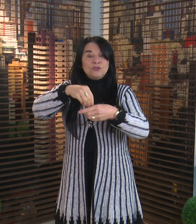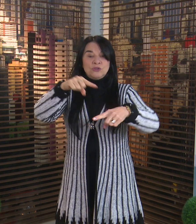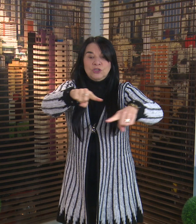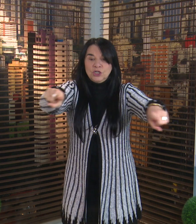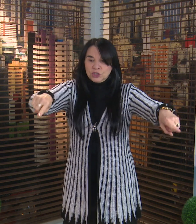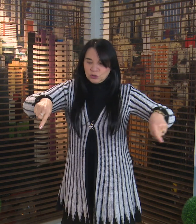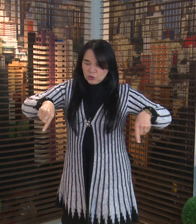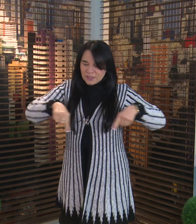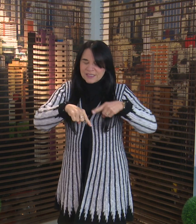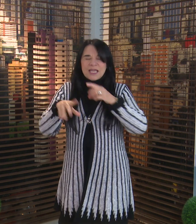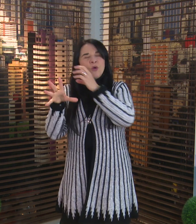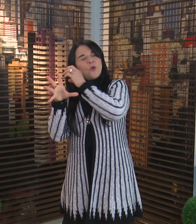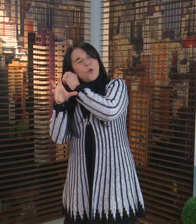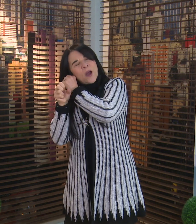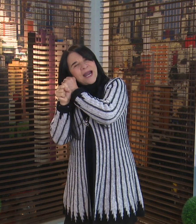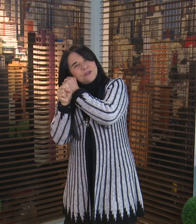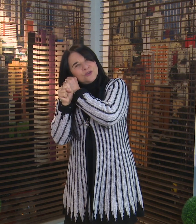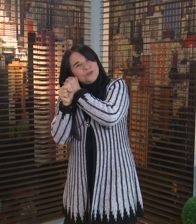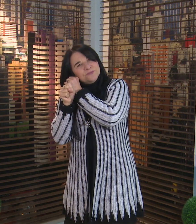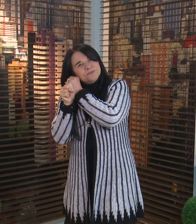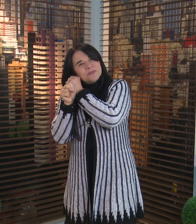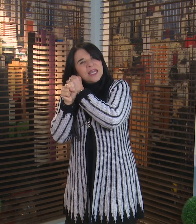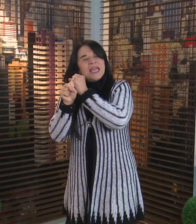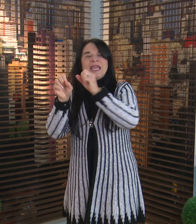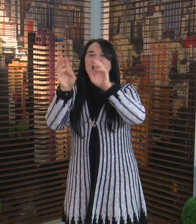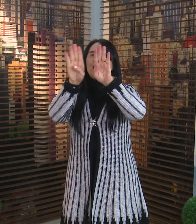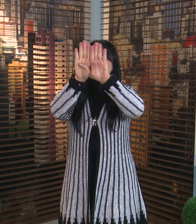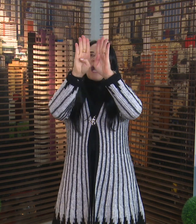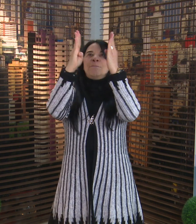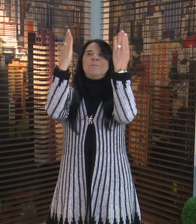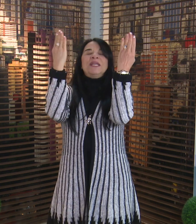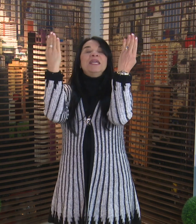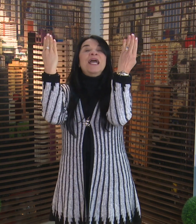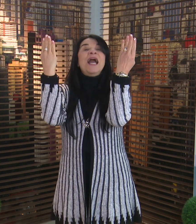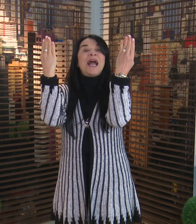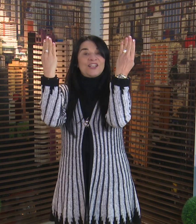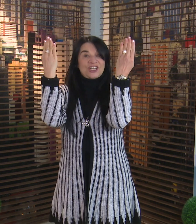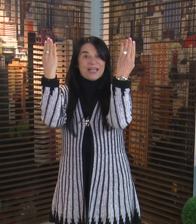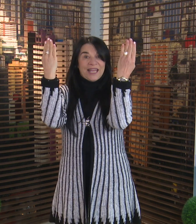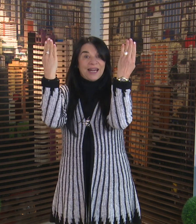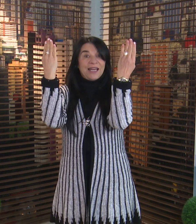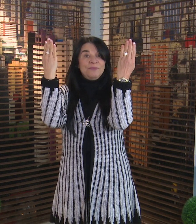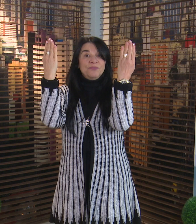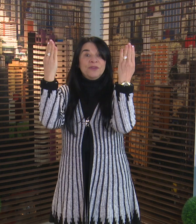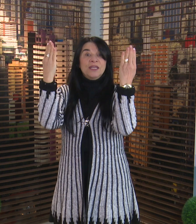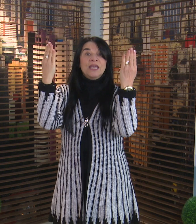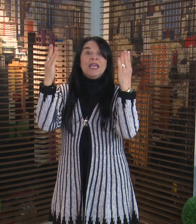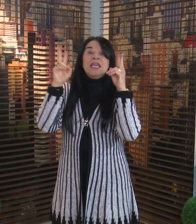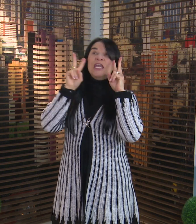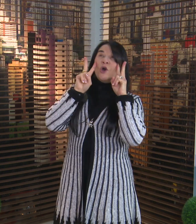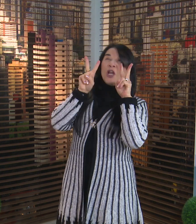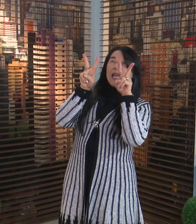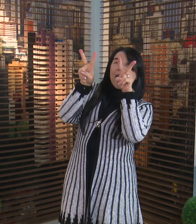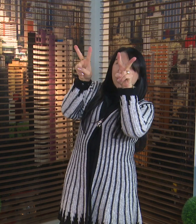dentro do seu quarto, ele abria a janela e